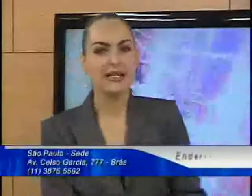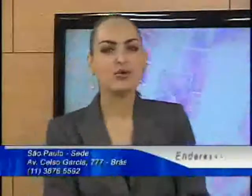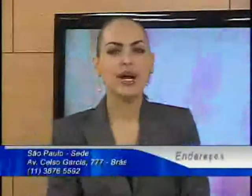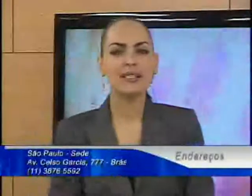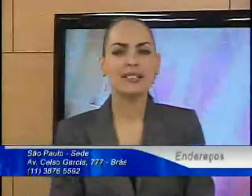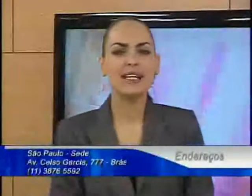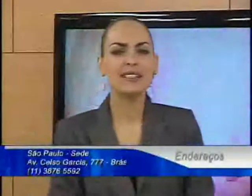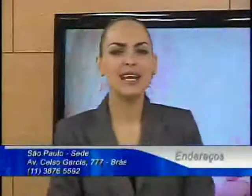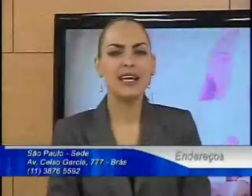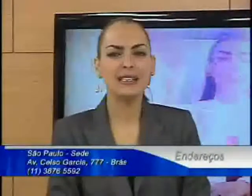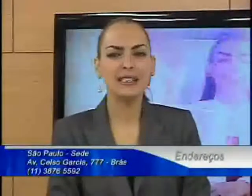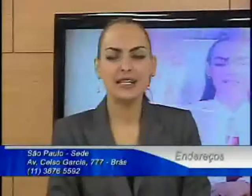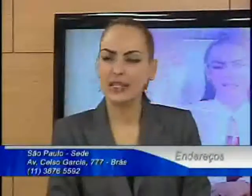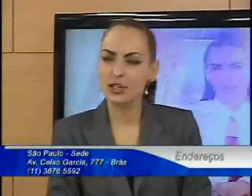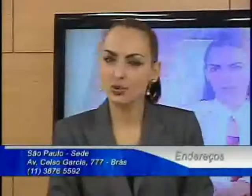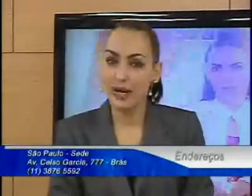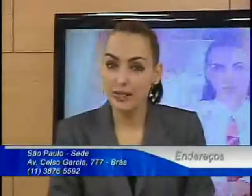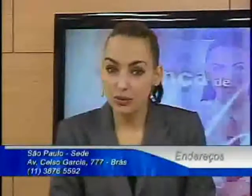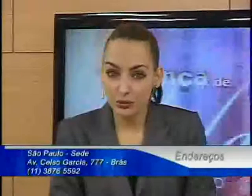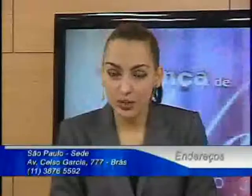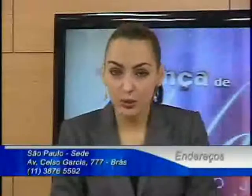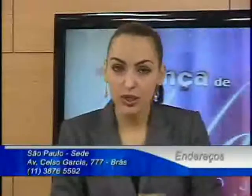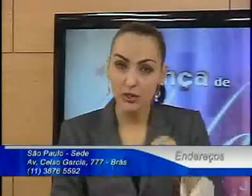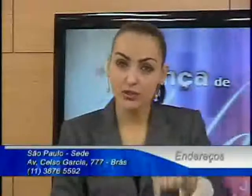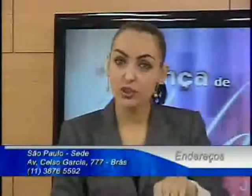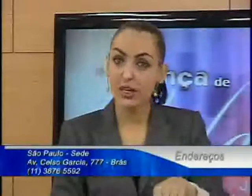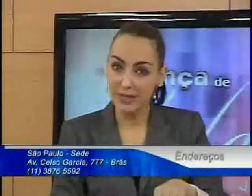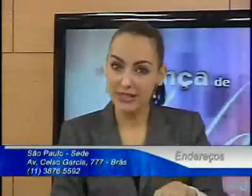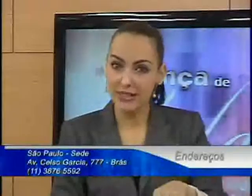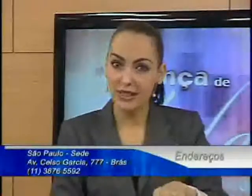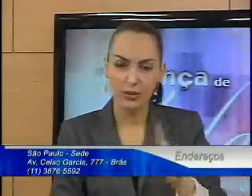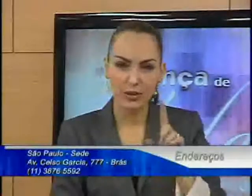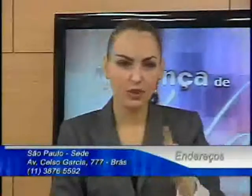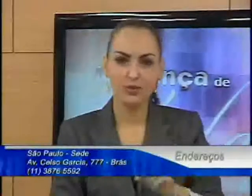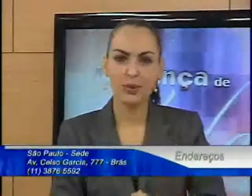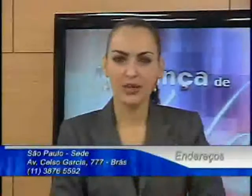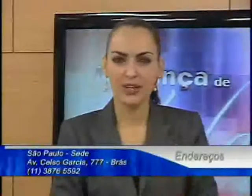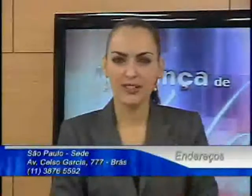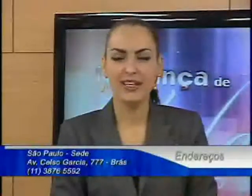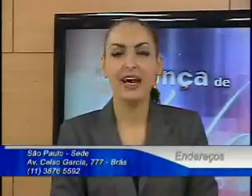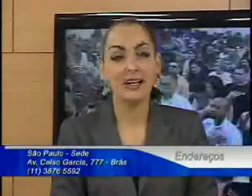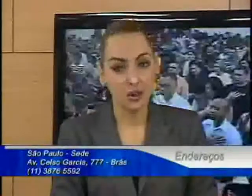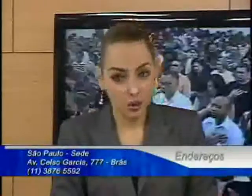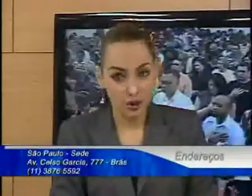Celso Garcia, 777 no Brás, é onde eu fico e onde vou estar amanhã, com uma reunião poderosa às